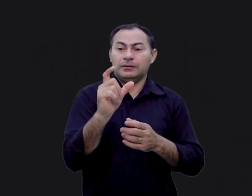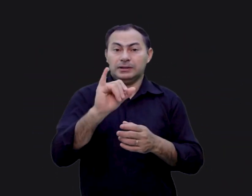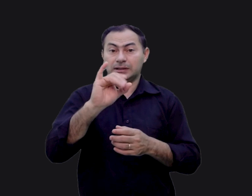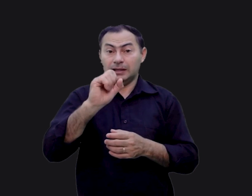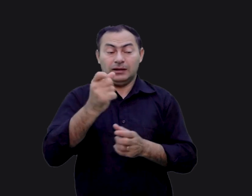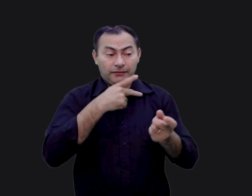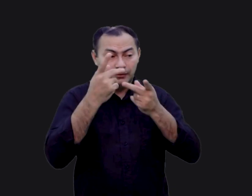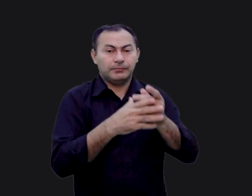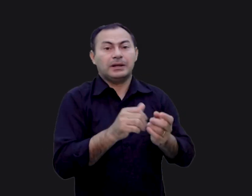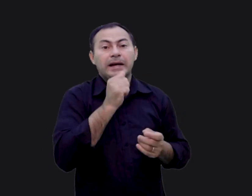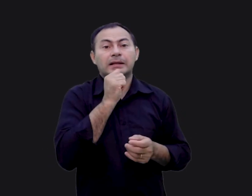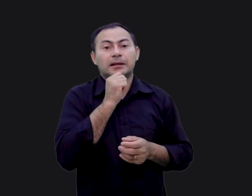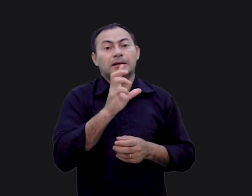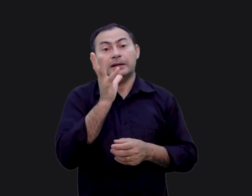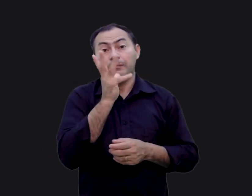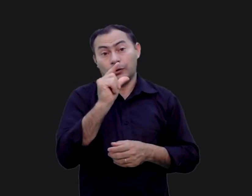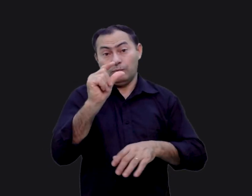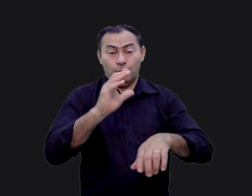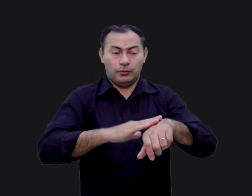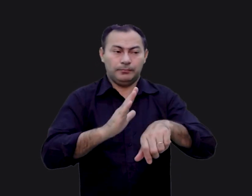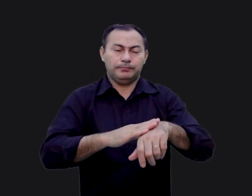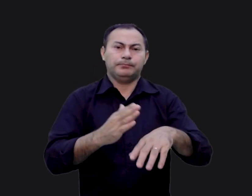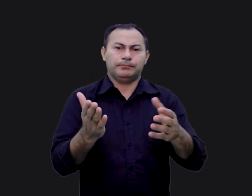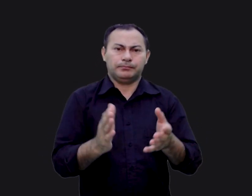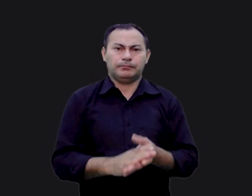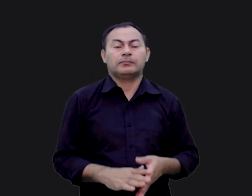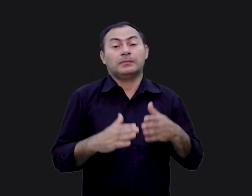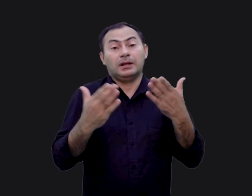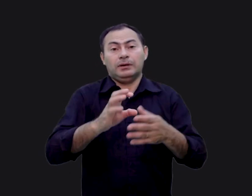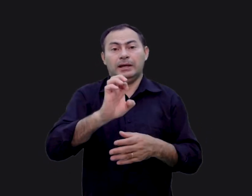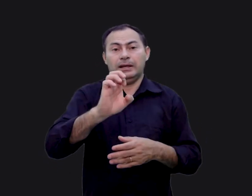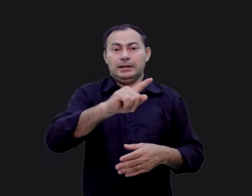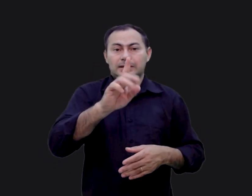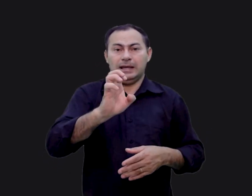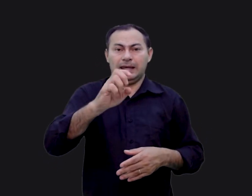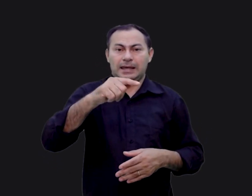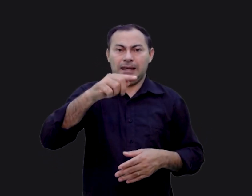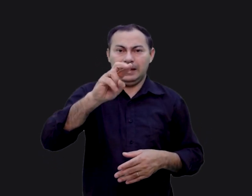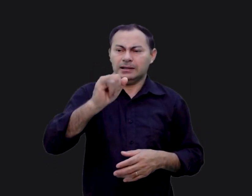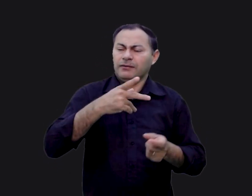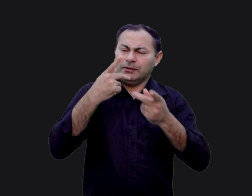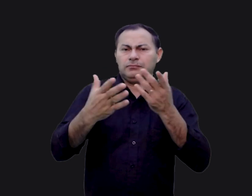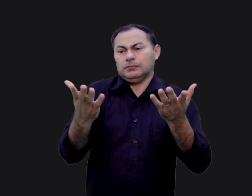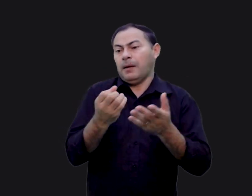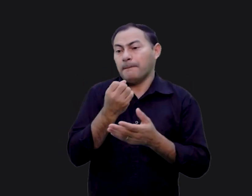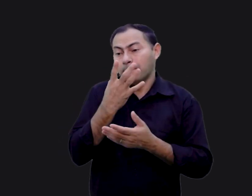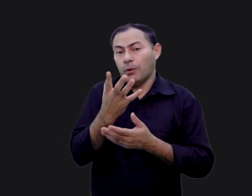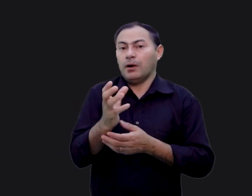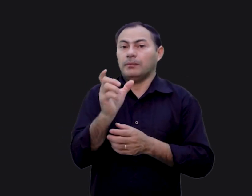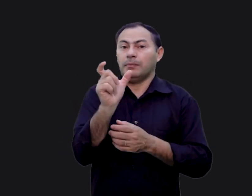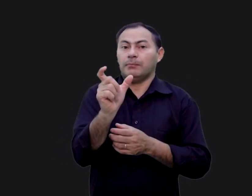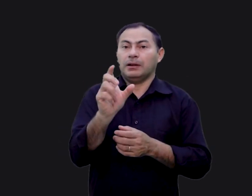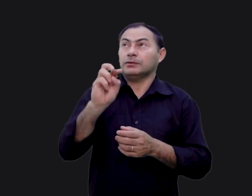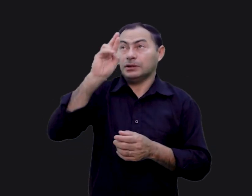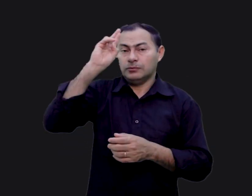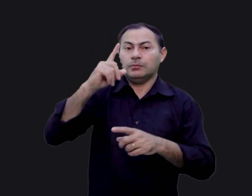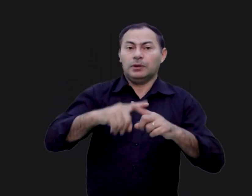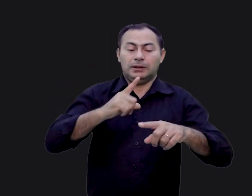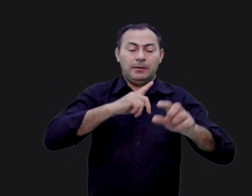veio de Isaías: "Ainda vai levar algum tempo." Então Ezequias falou: "Então boa é a palavra do Senhor, porque